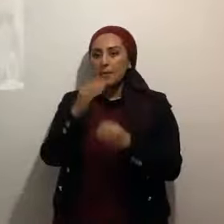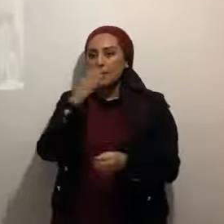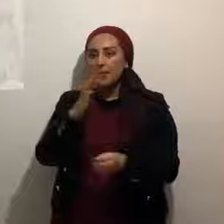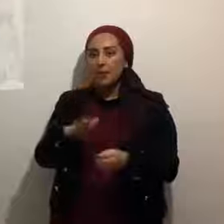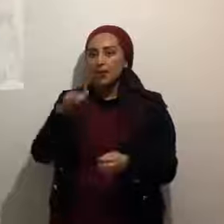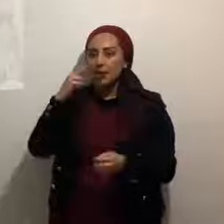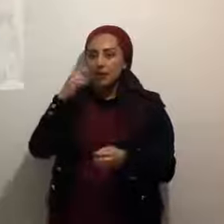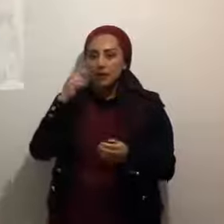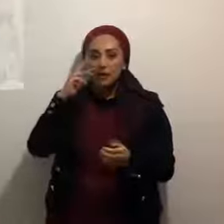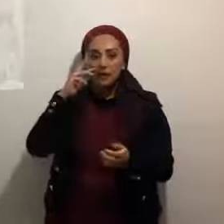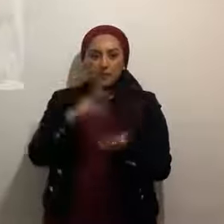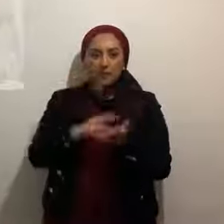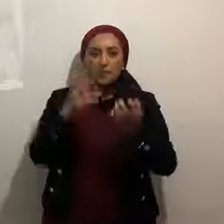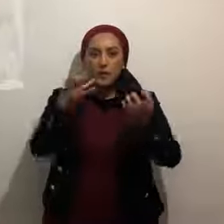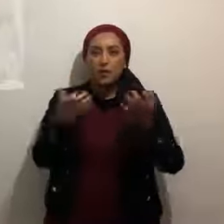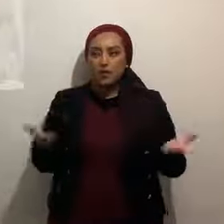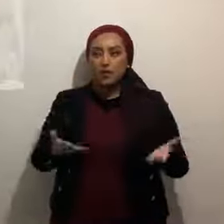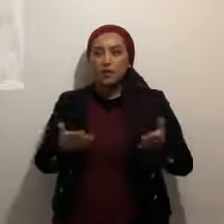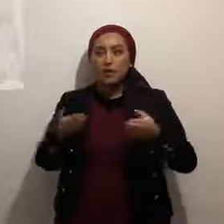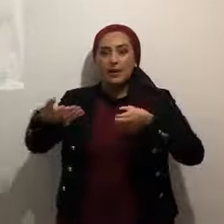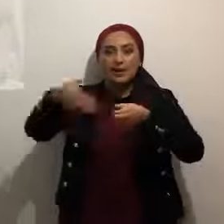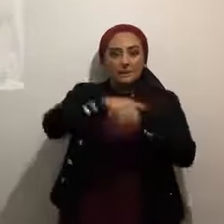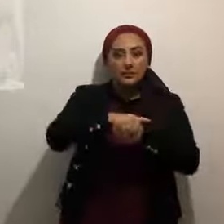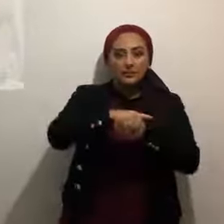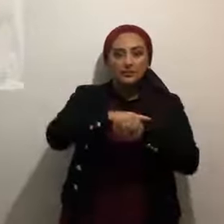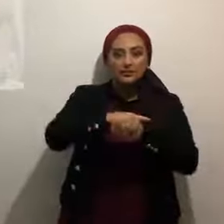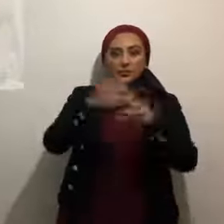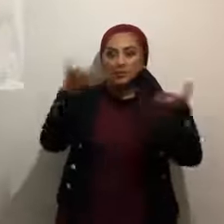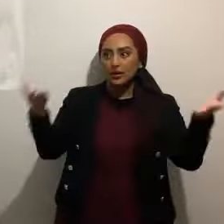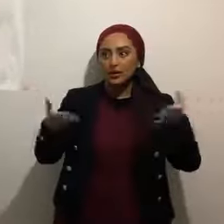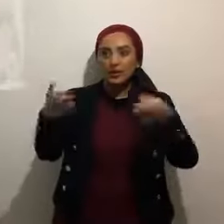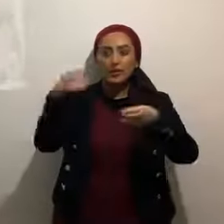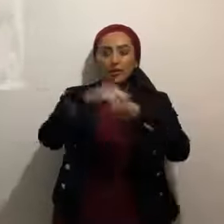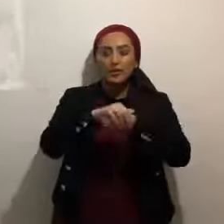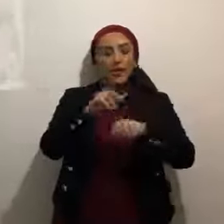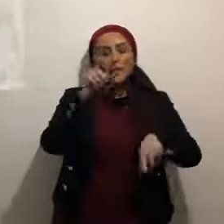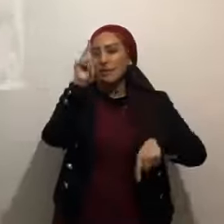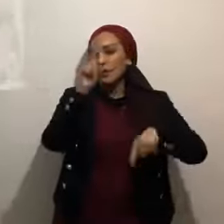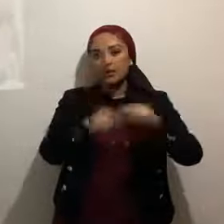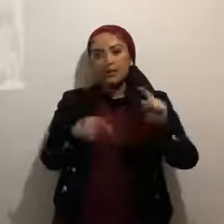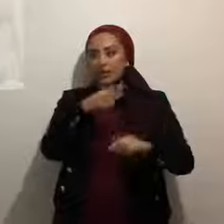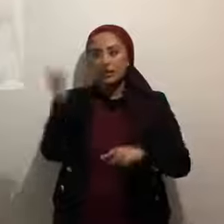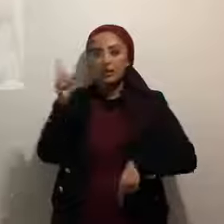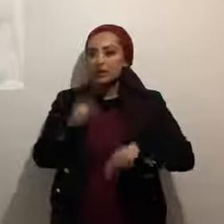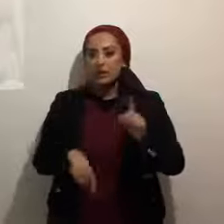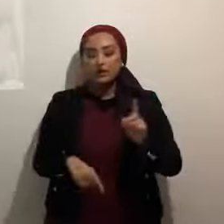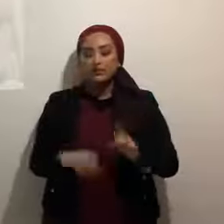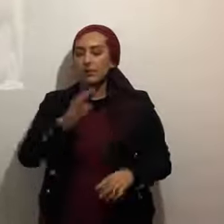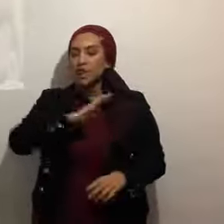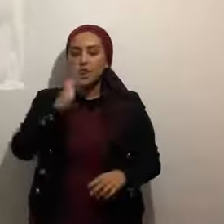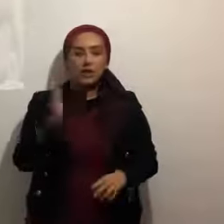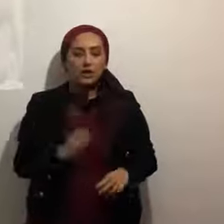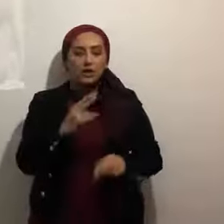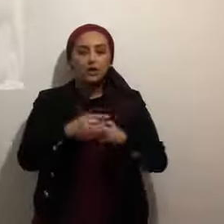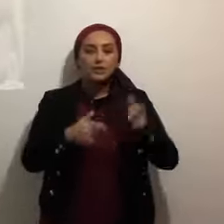han querido tapar este pozo, igual que los filisteos. Pero no lo han logrado, ni lo lograrán en el nombre bendito y poderoso